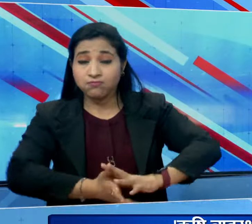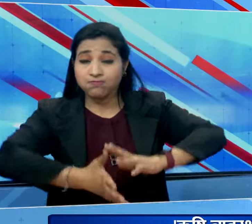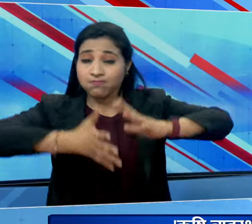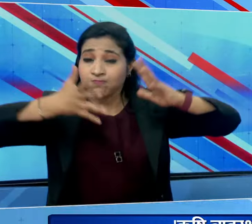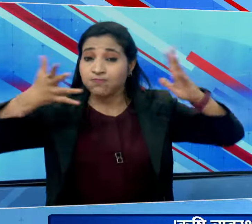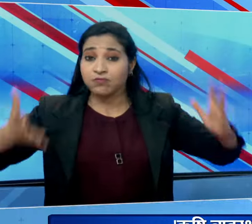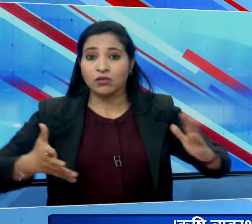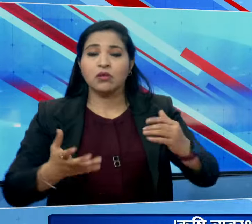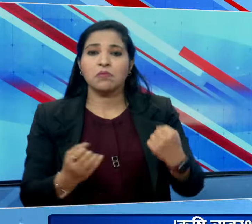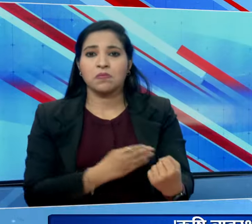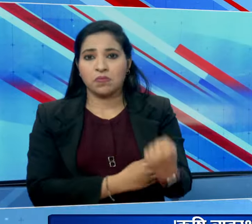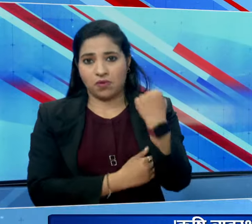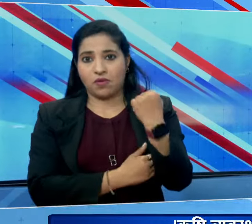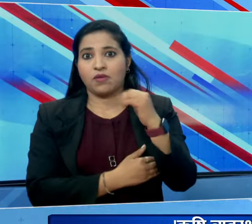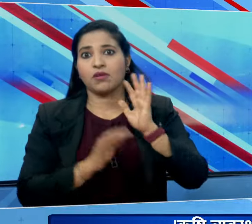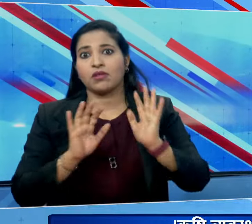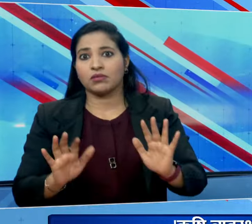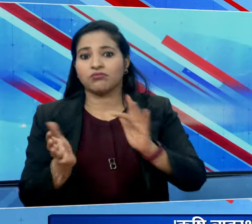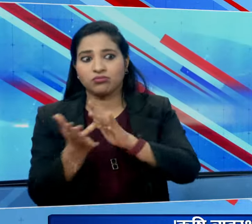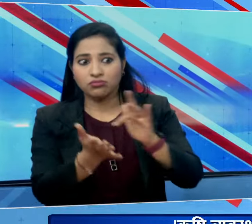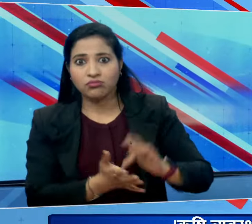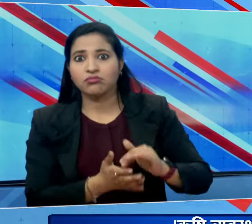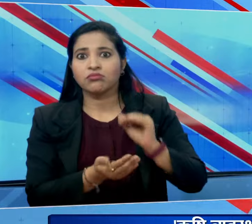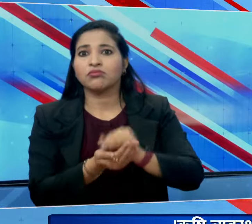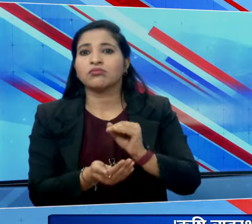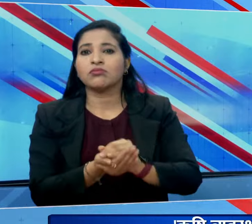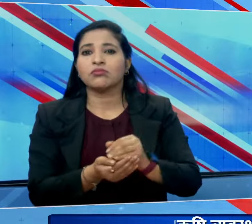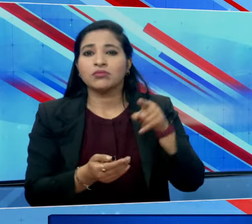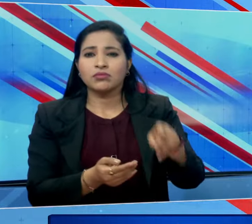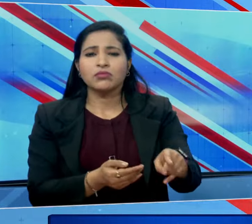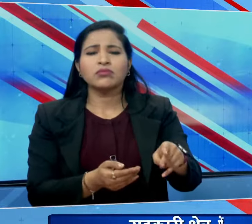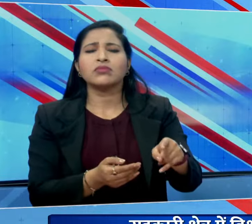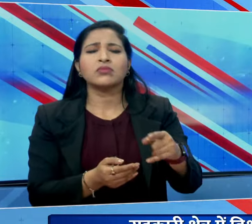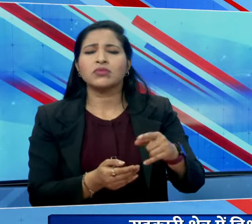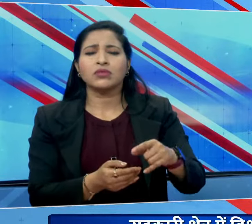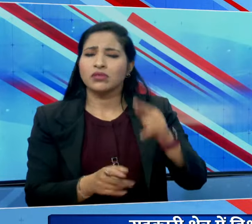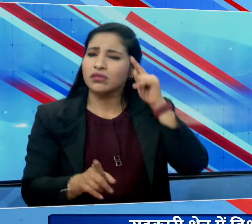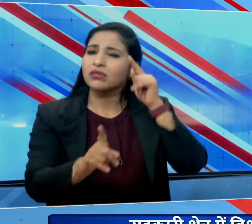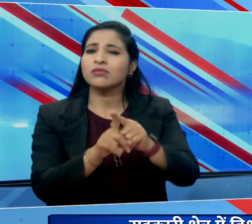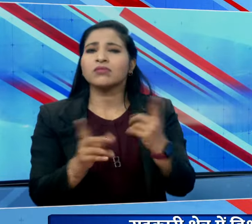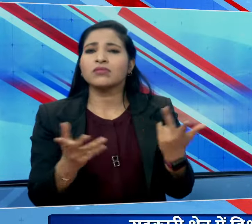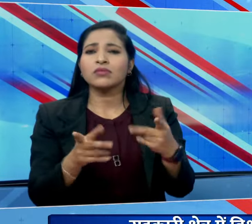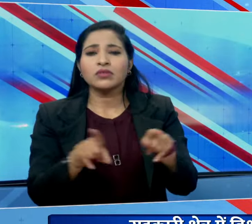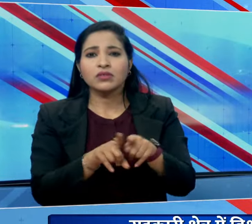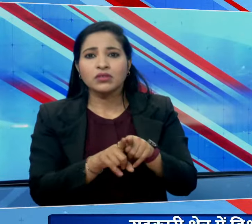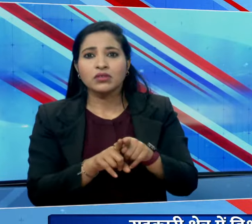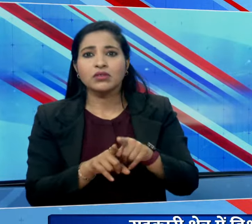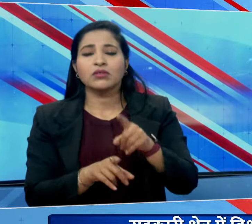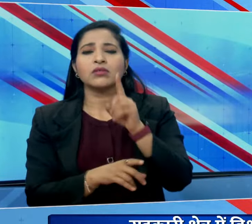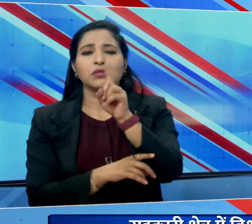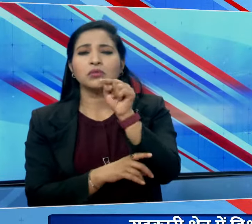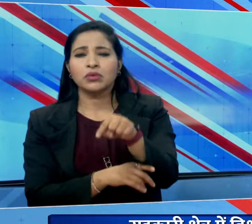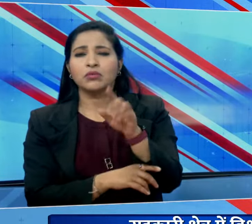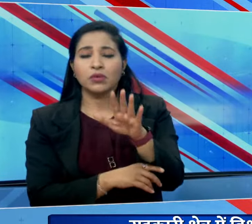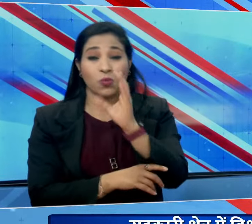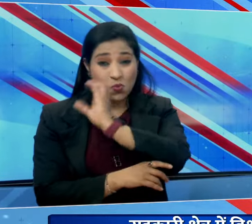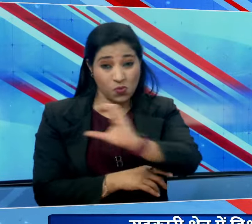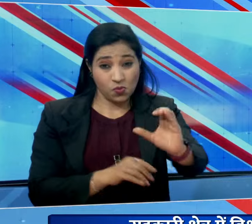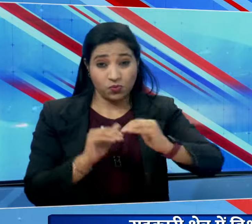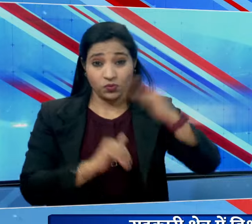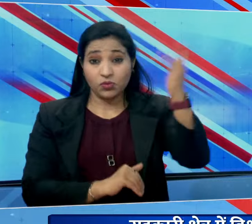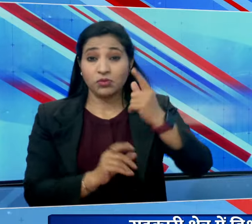की जाएगी इस अभियान में सवा लाख करोड़ रुपए से